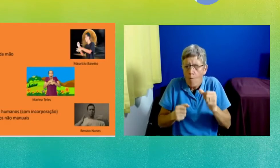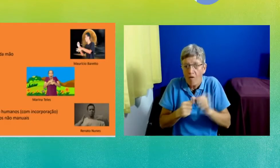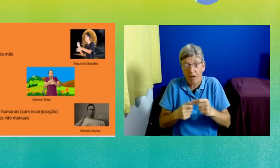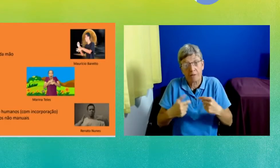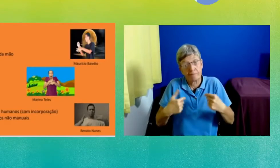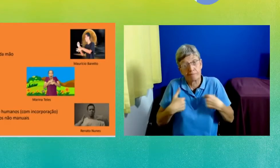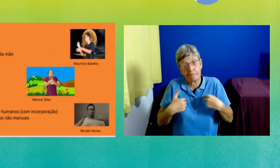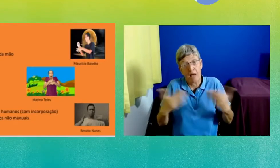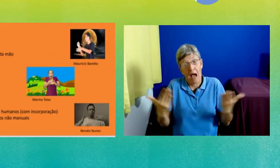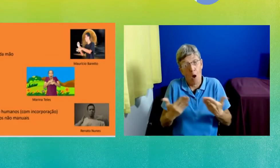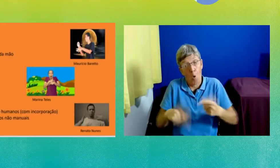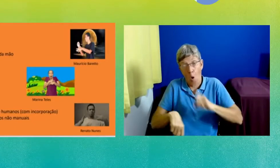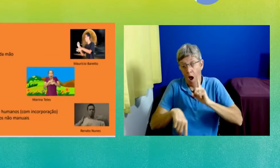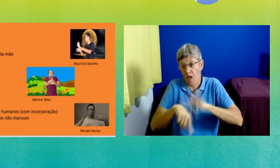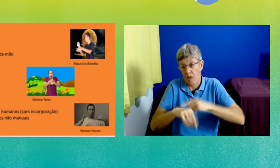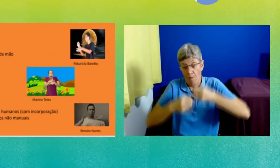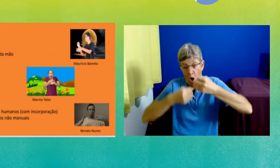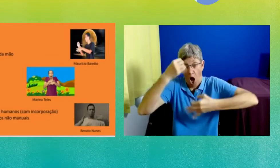Imagina só,